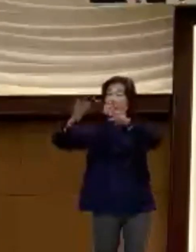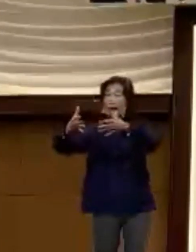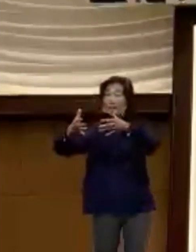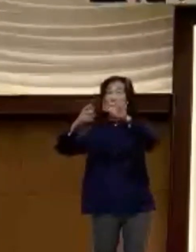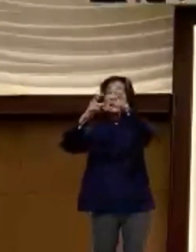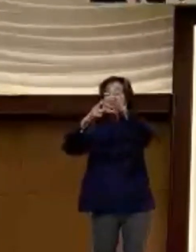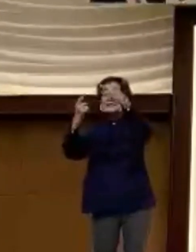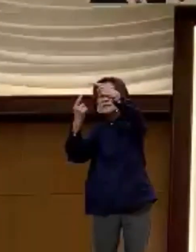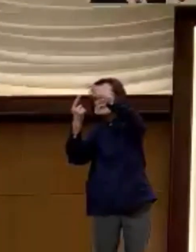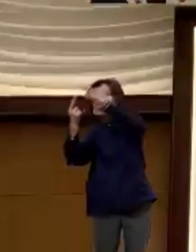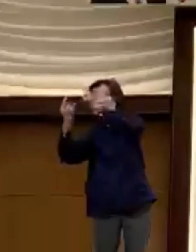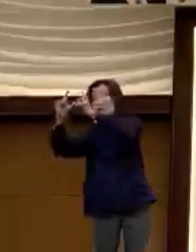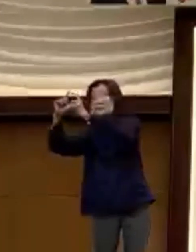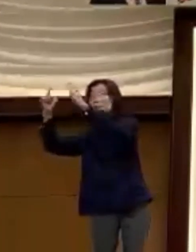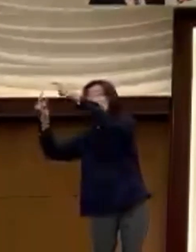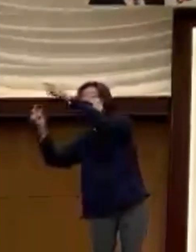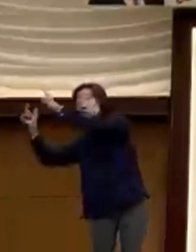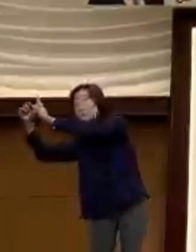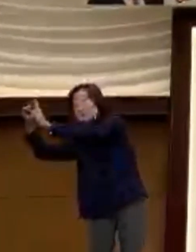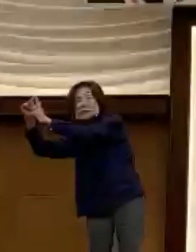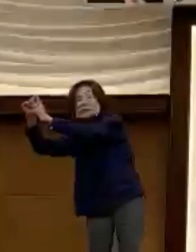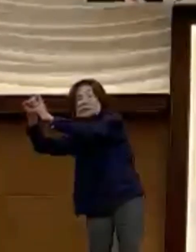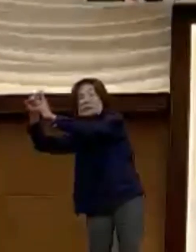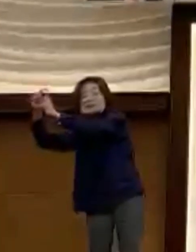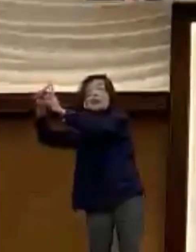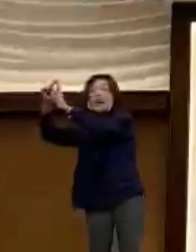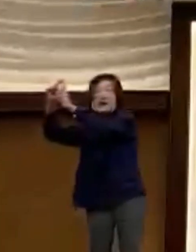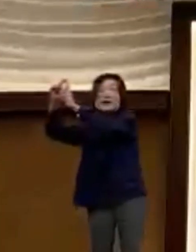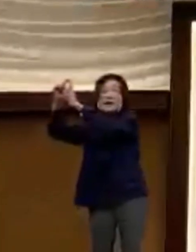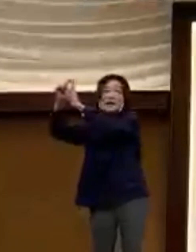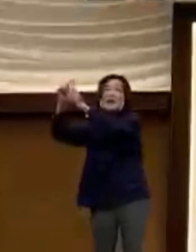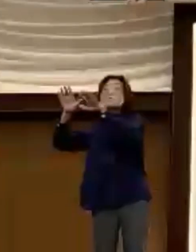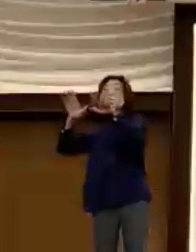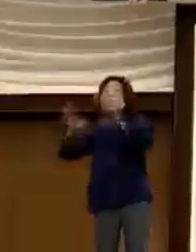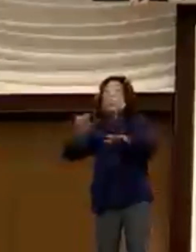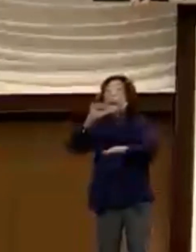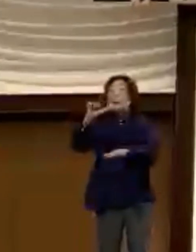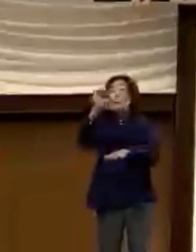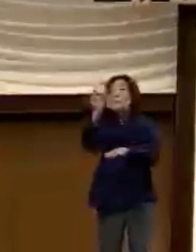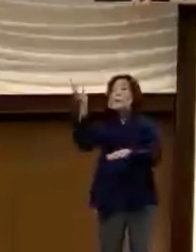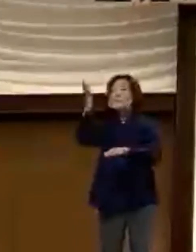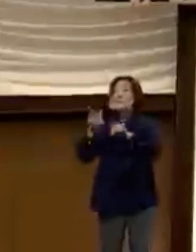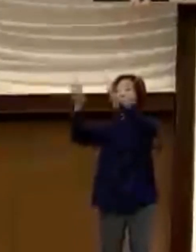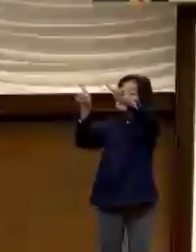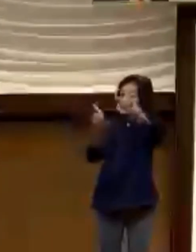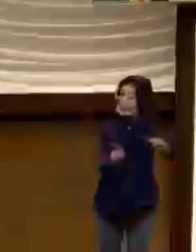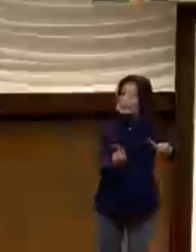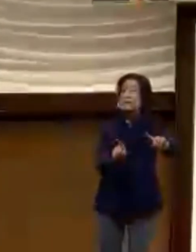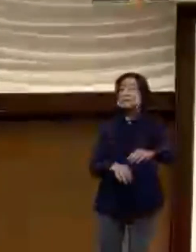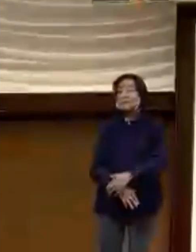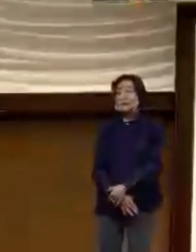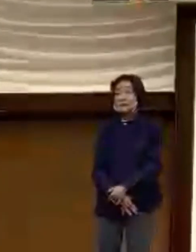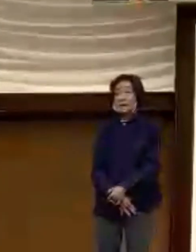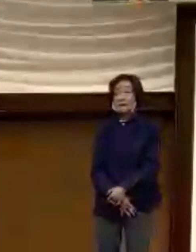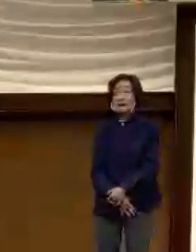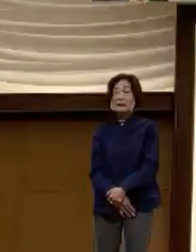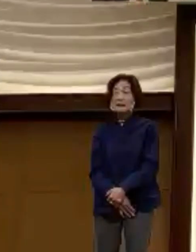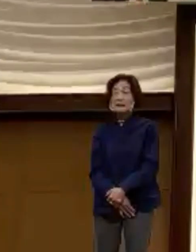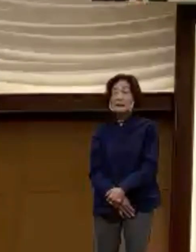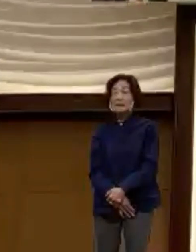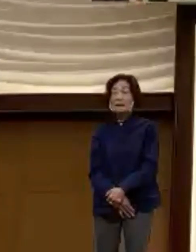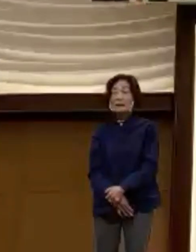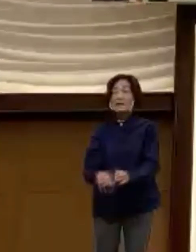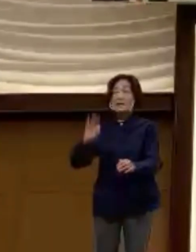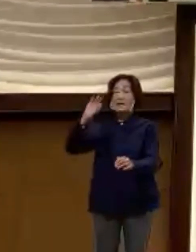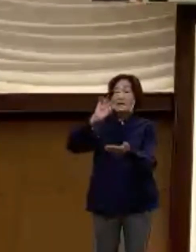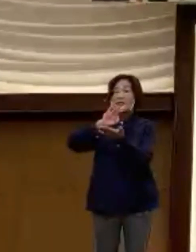の GDP の 17% あったものが今では 5% 足らずです。